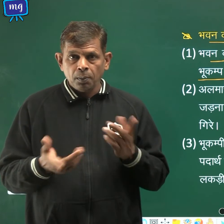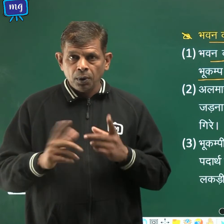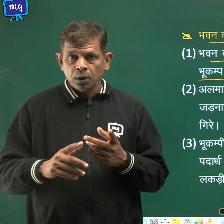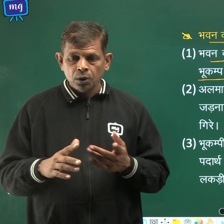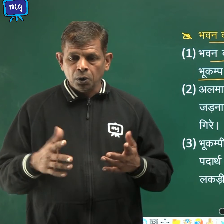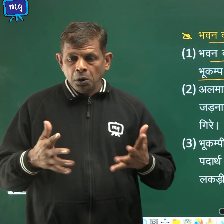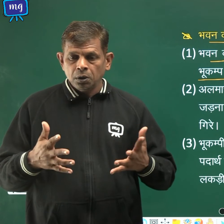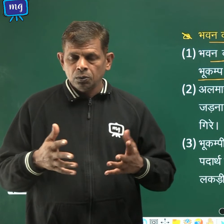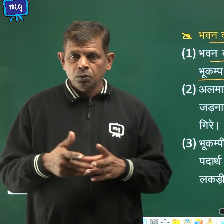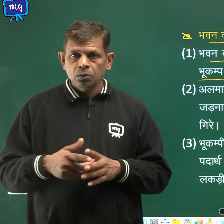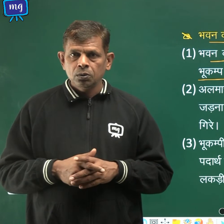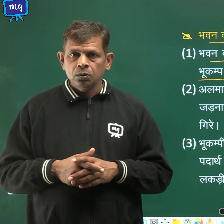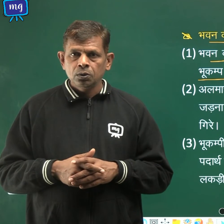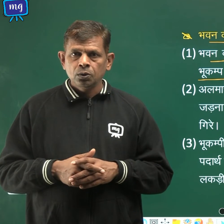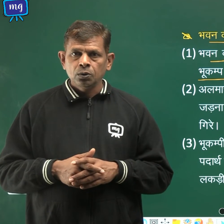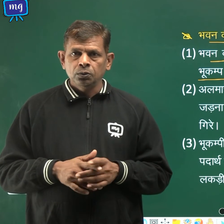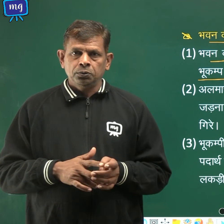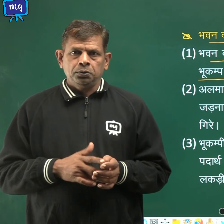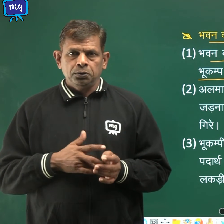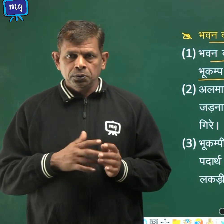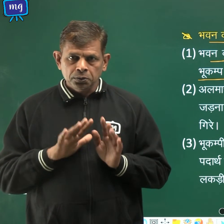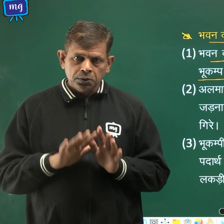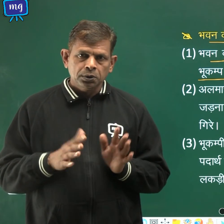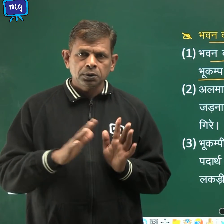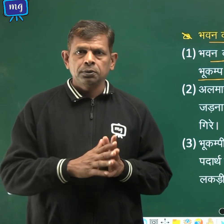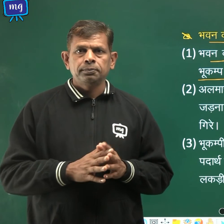झटकों को सह सके।